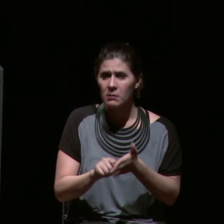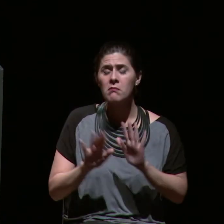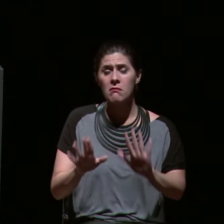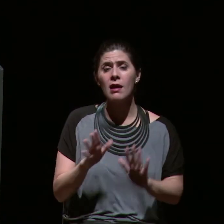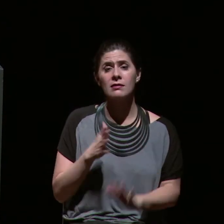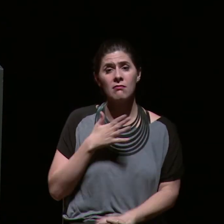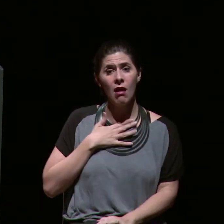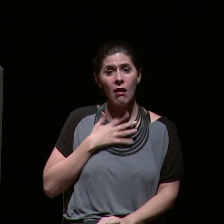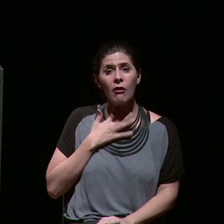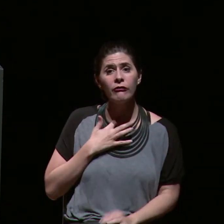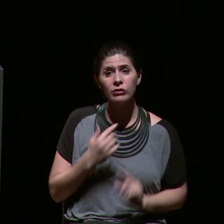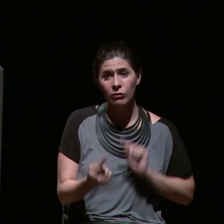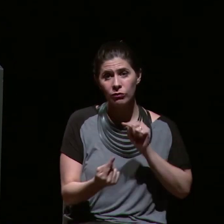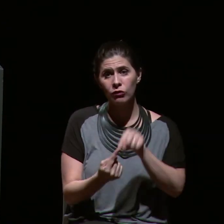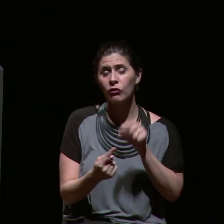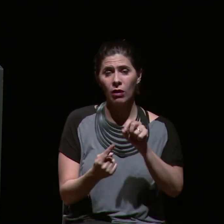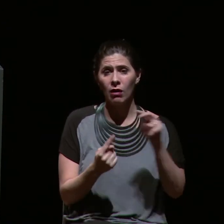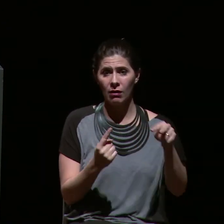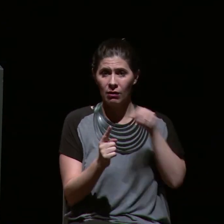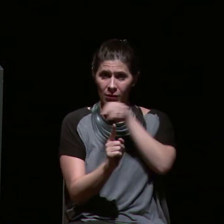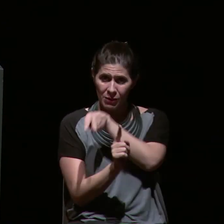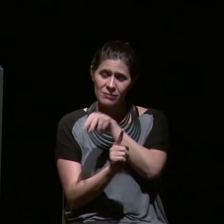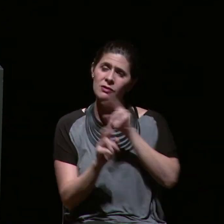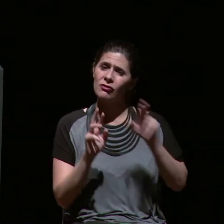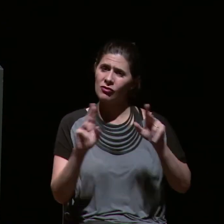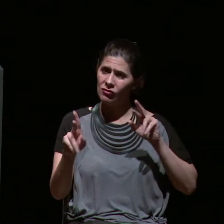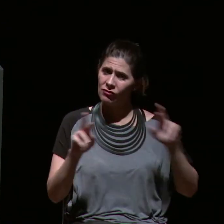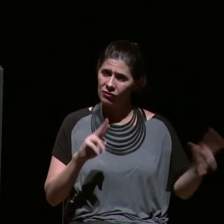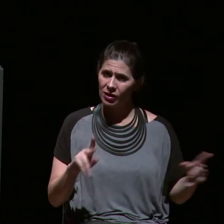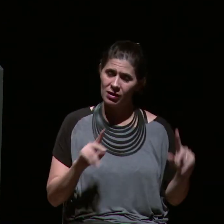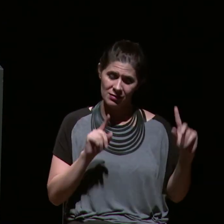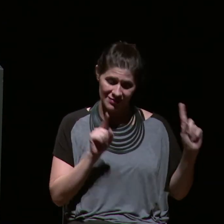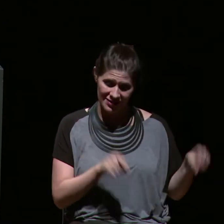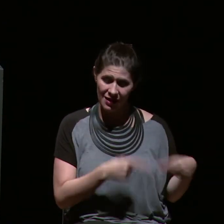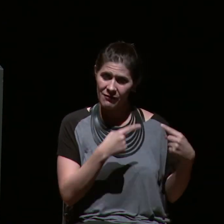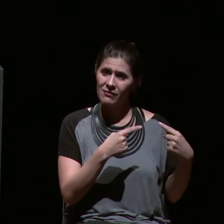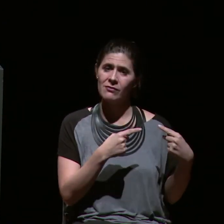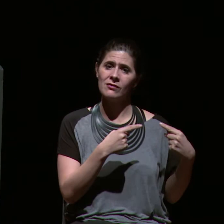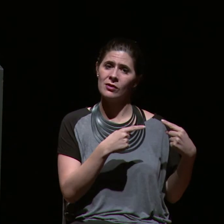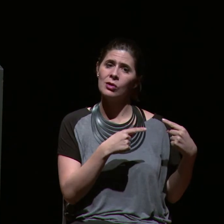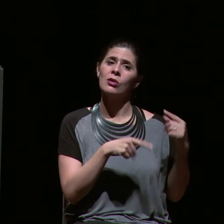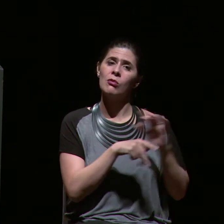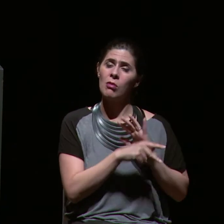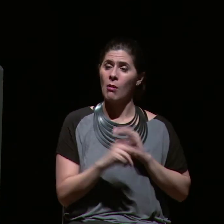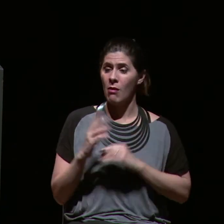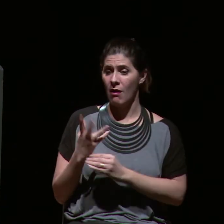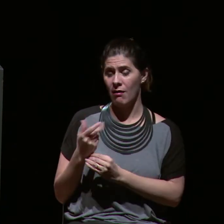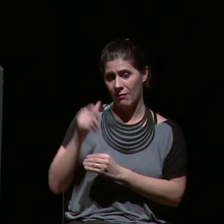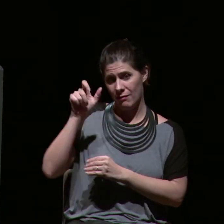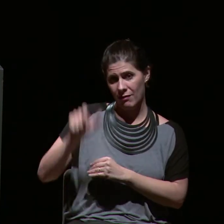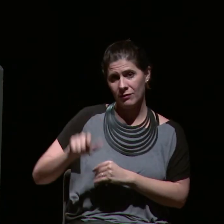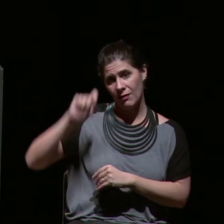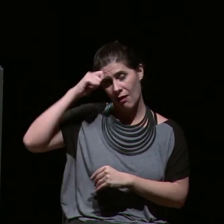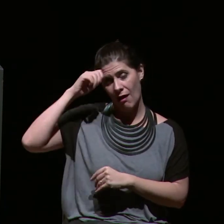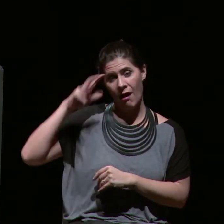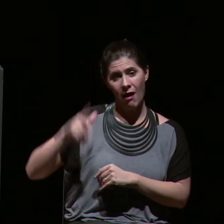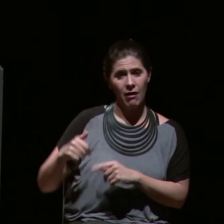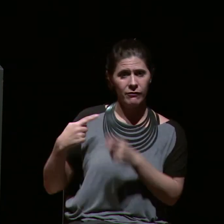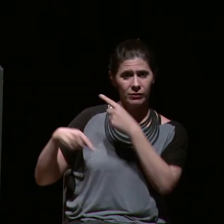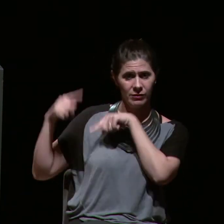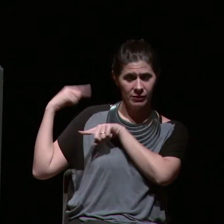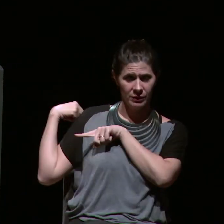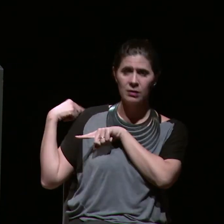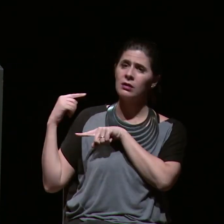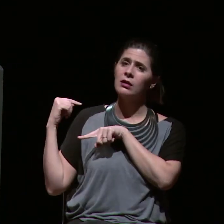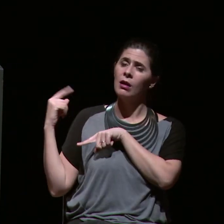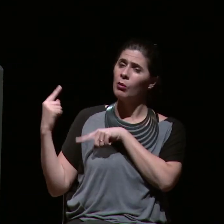e perspectivas sobre os desafios historicamente enfrentados pelos artistas afrodescendentes, herdeiros deste abismo marcado pela